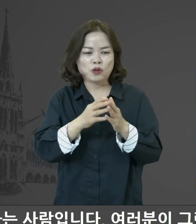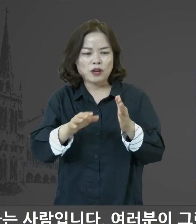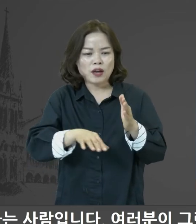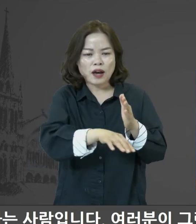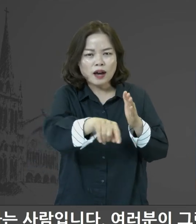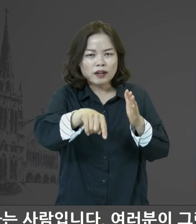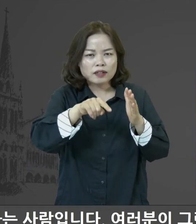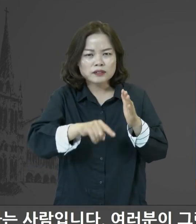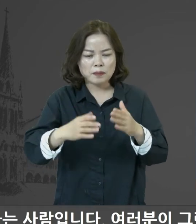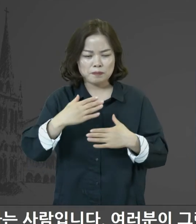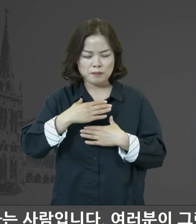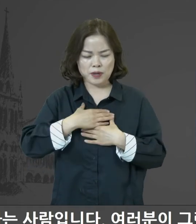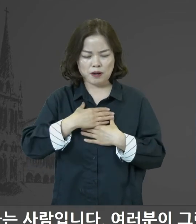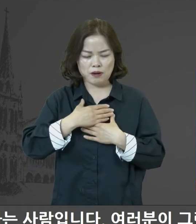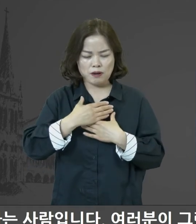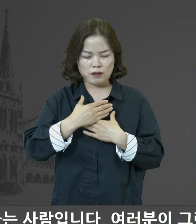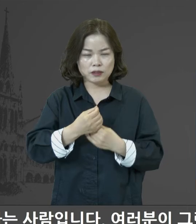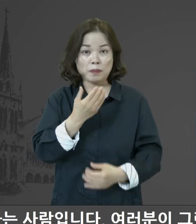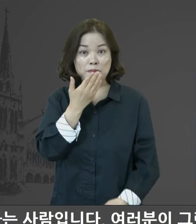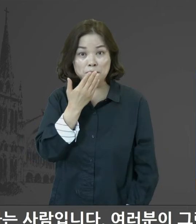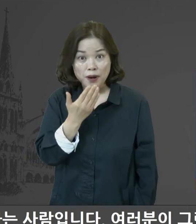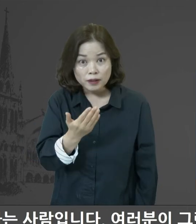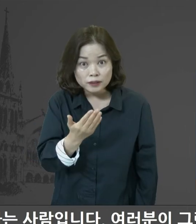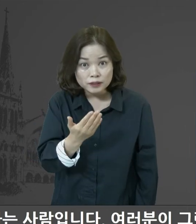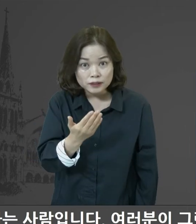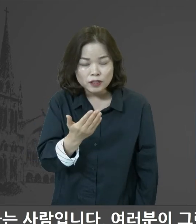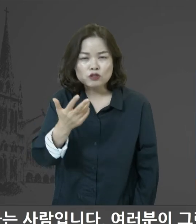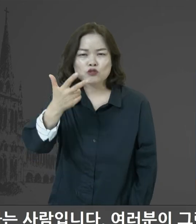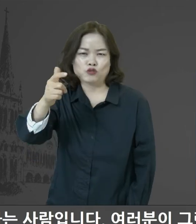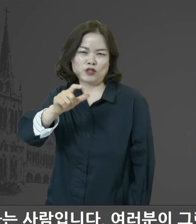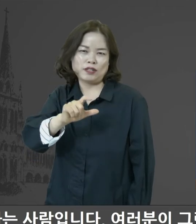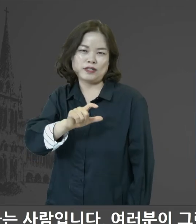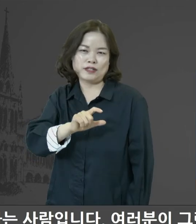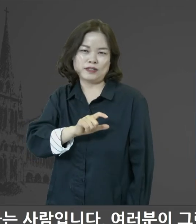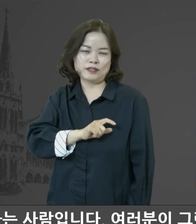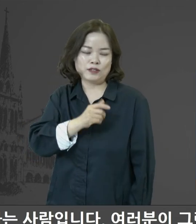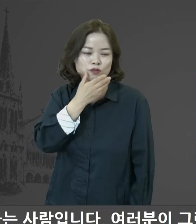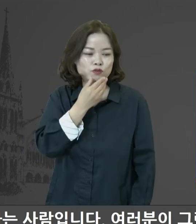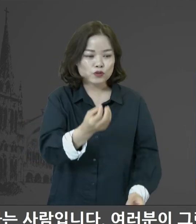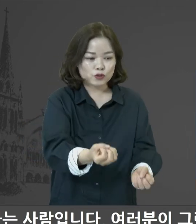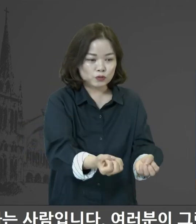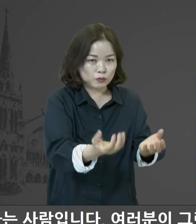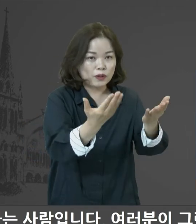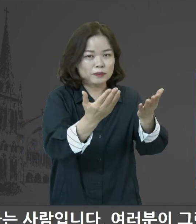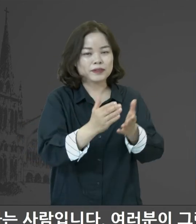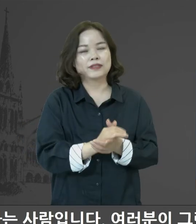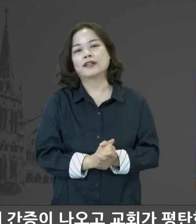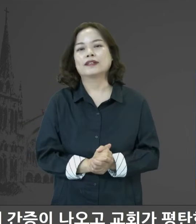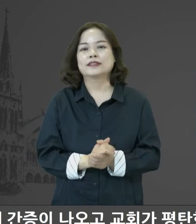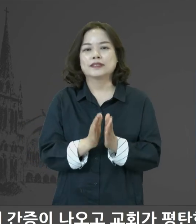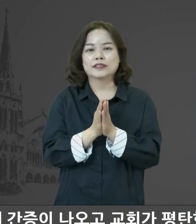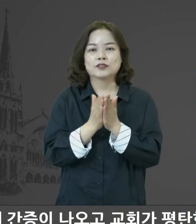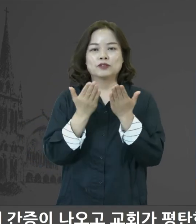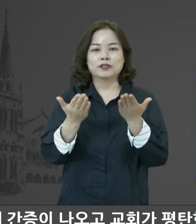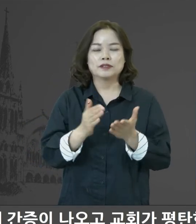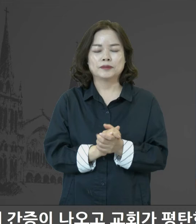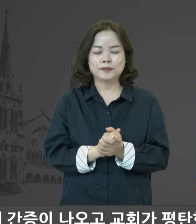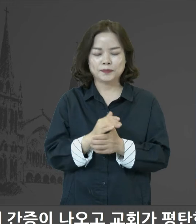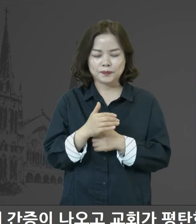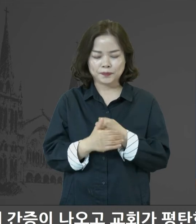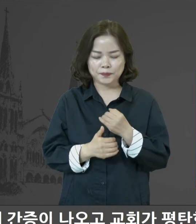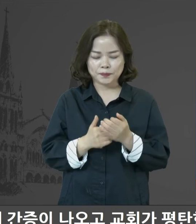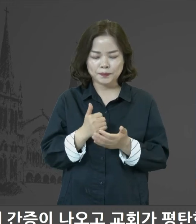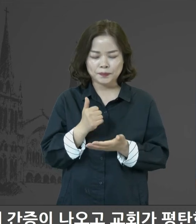같이 평탄한 길로 달릴 수 있기를 주의 이름으로 축원합니다. 기도합시다.